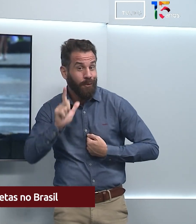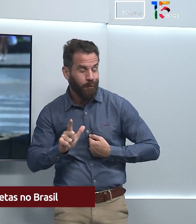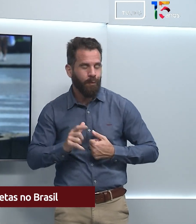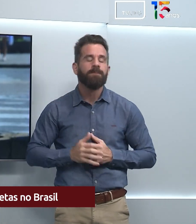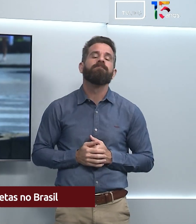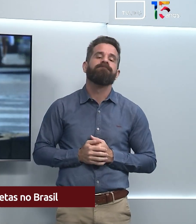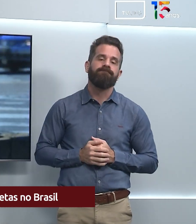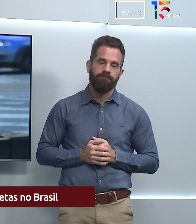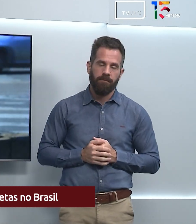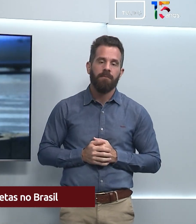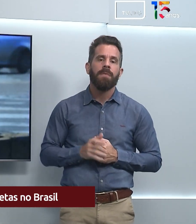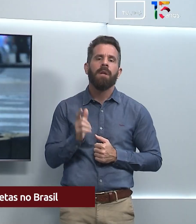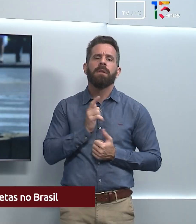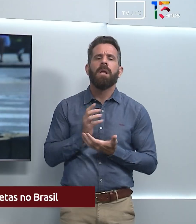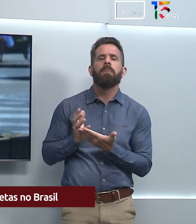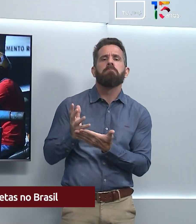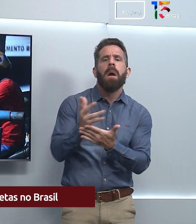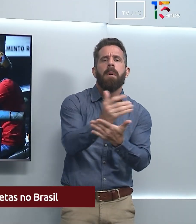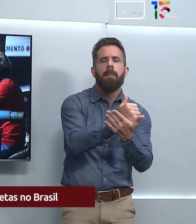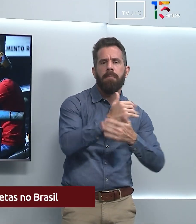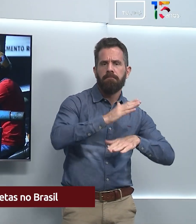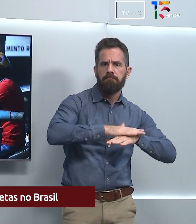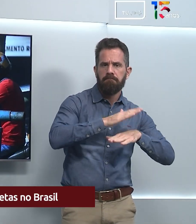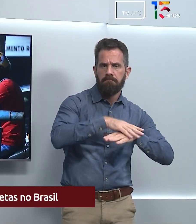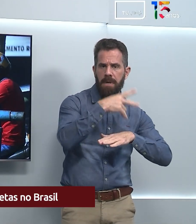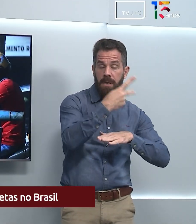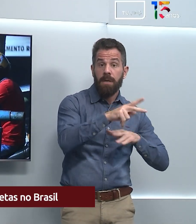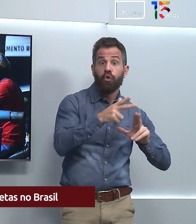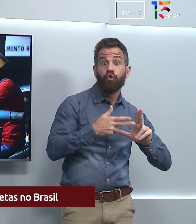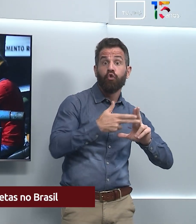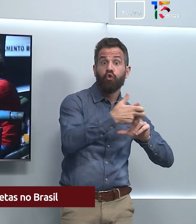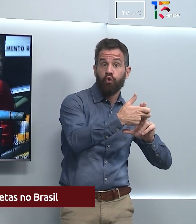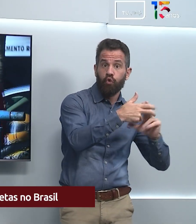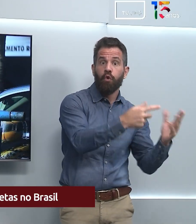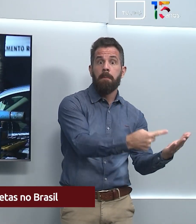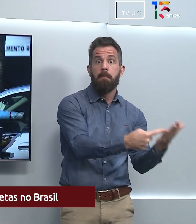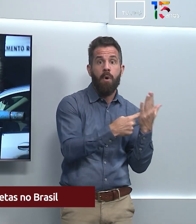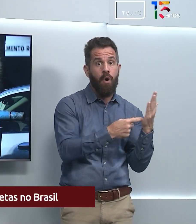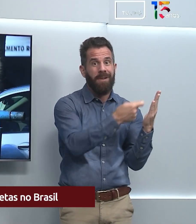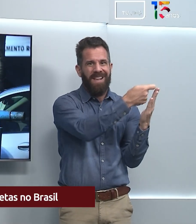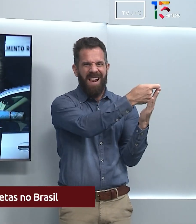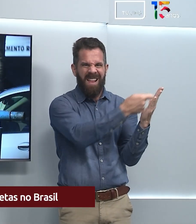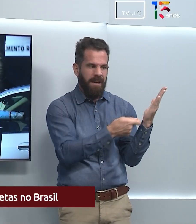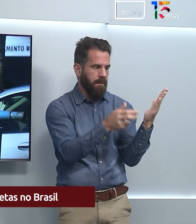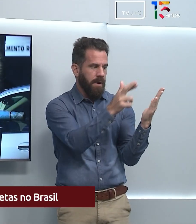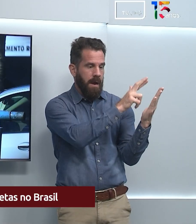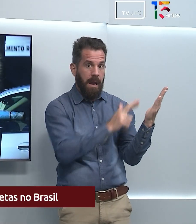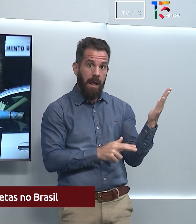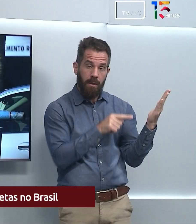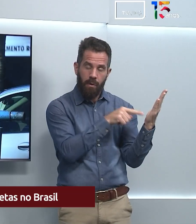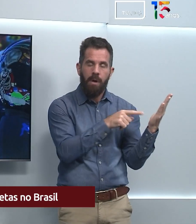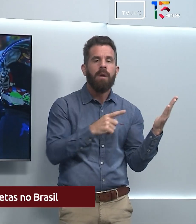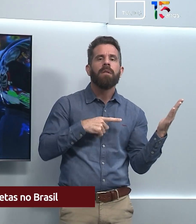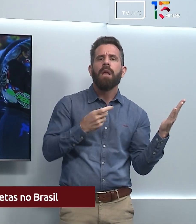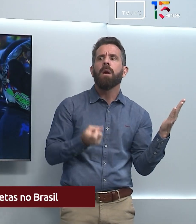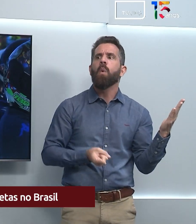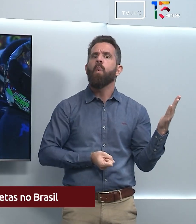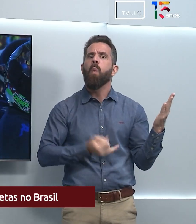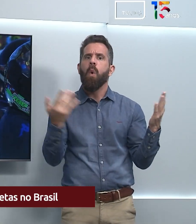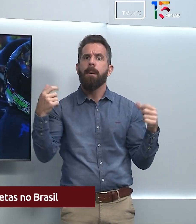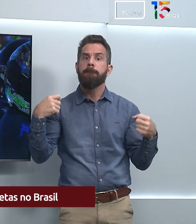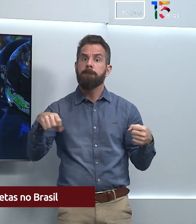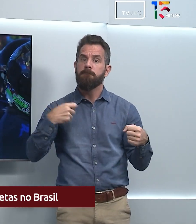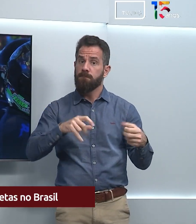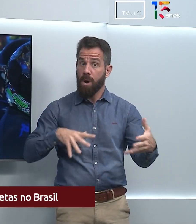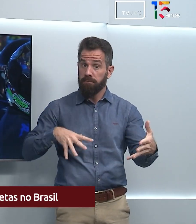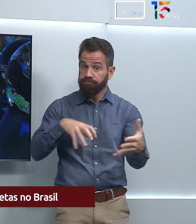do Sistema Único de Saúde mostram que o número de acidentes de trânsito envolvendo motociclistas tem